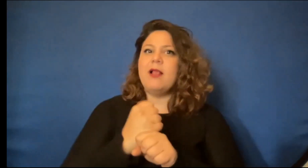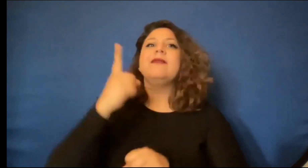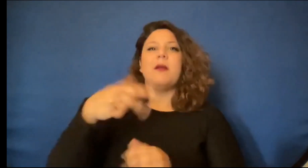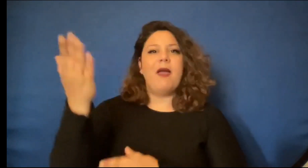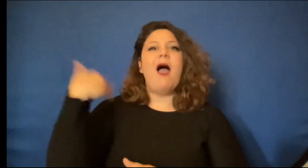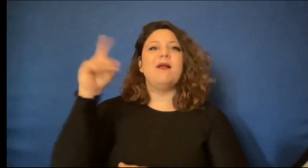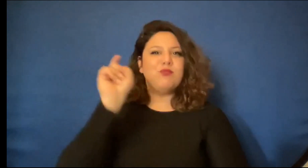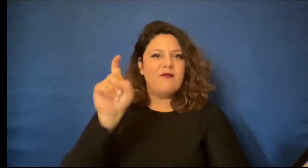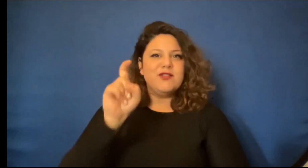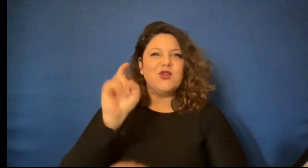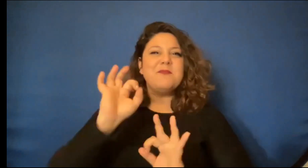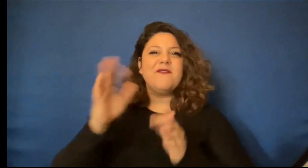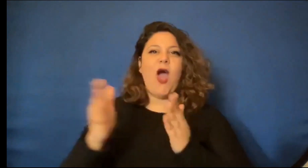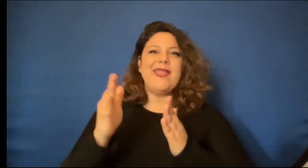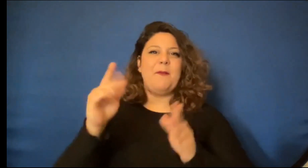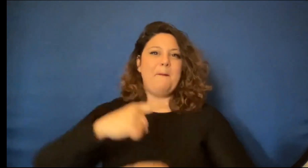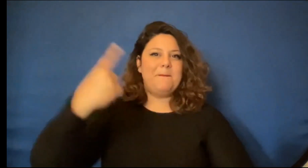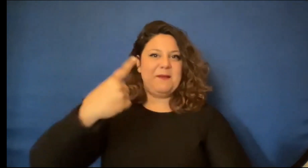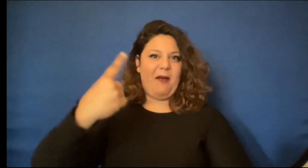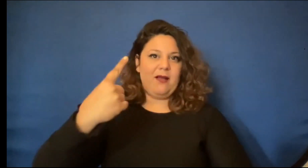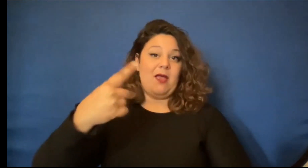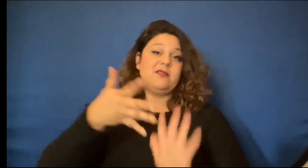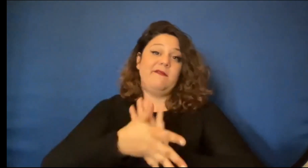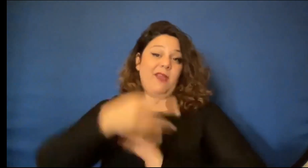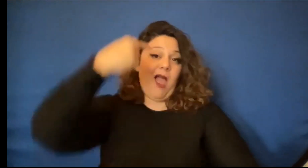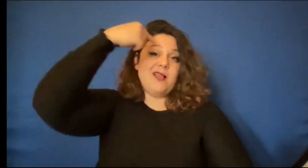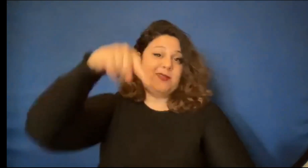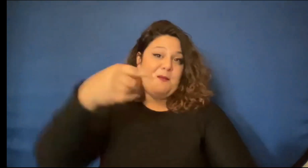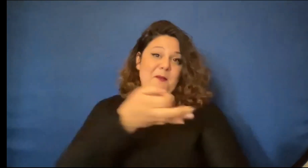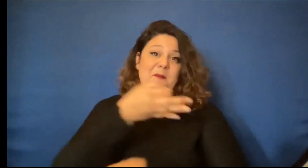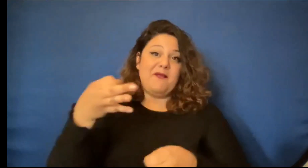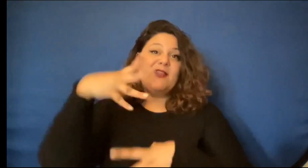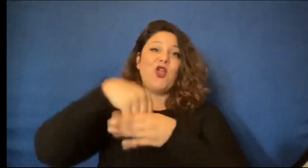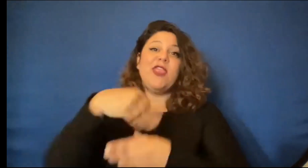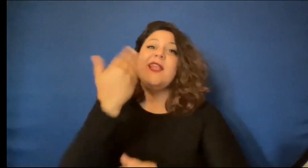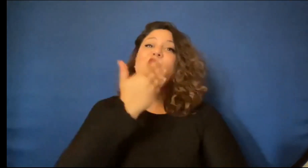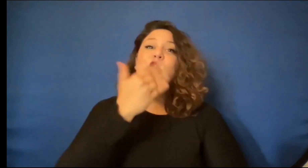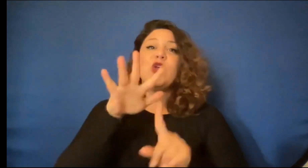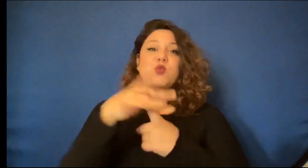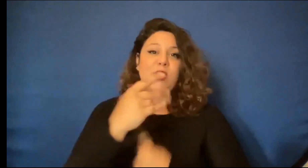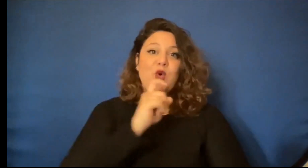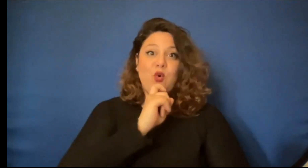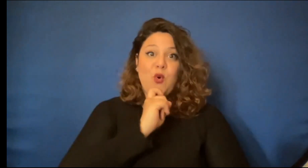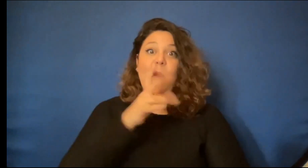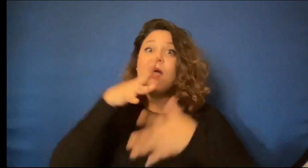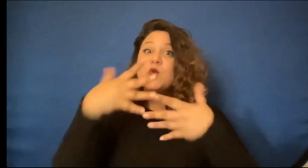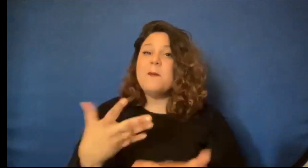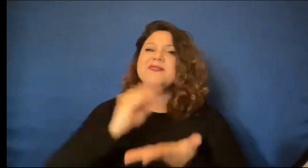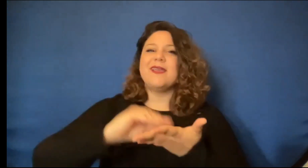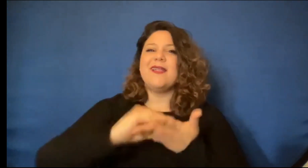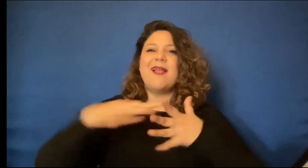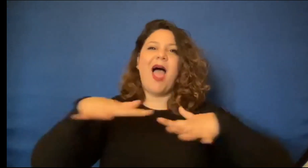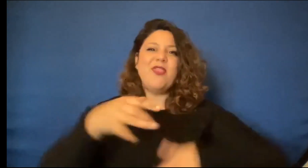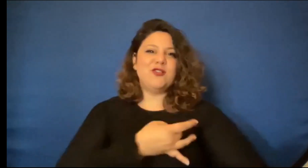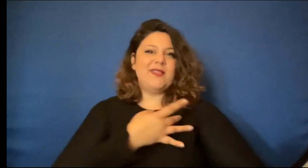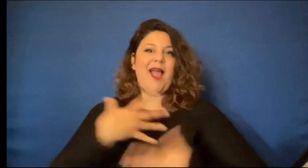educación primaria, con lo cual sabe en primera línea lo que pasa en los colegios. Actualmente es secretaria de Acción Sindical y Salud